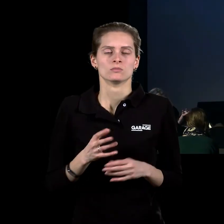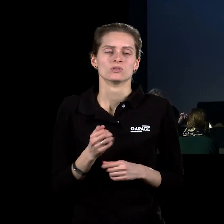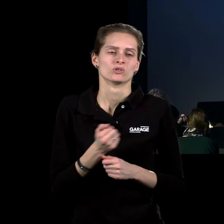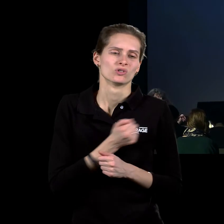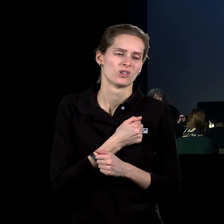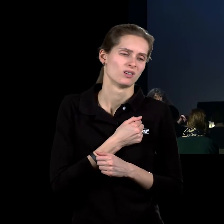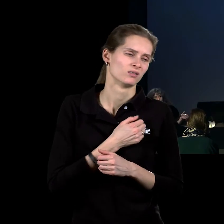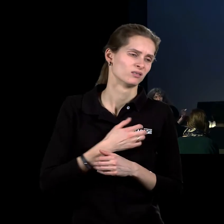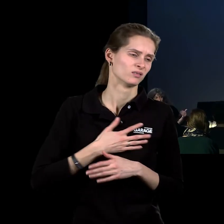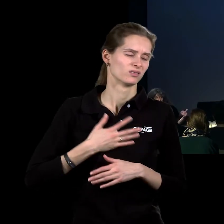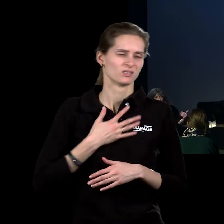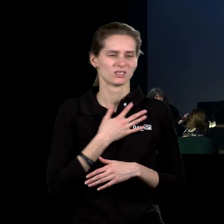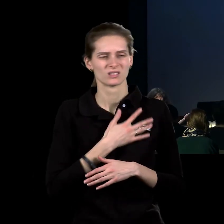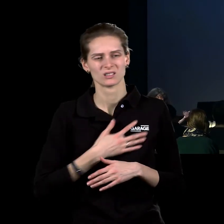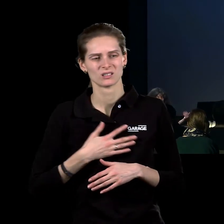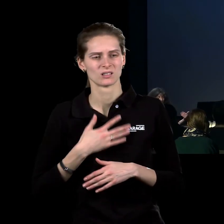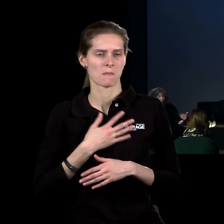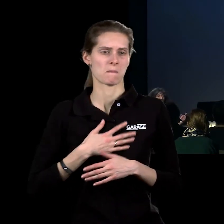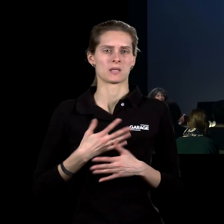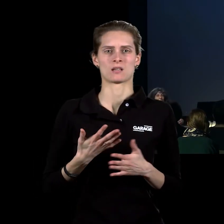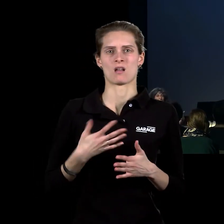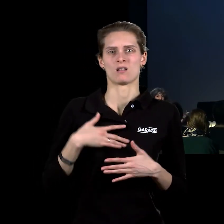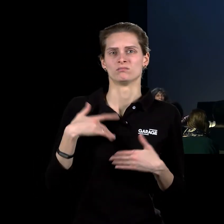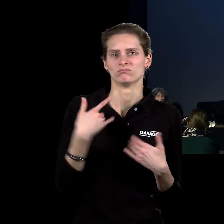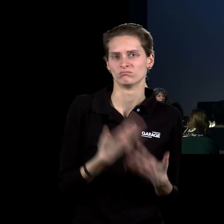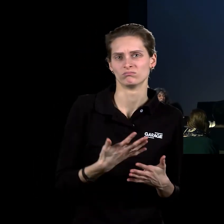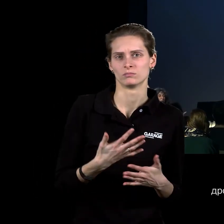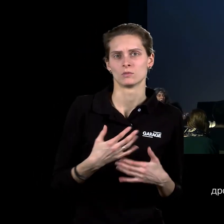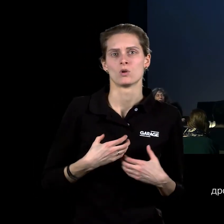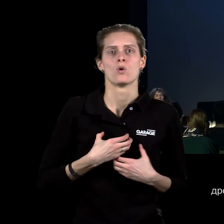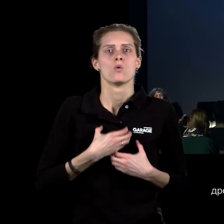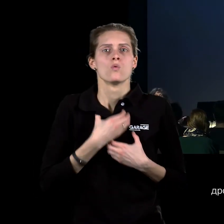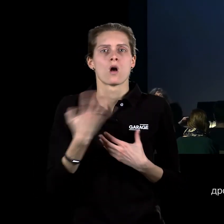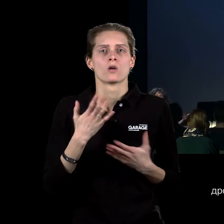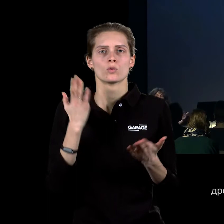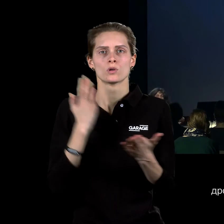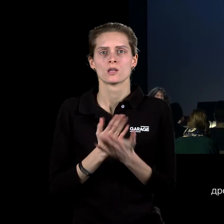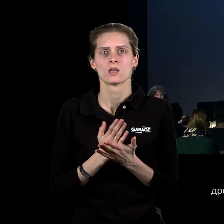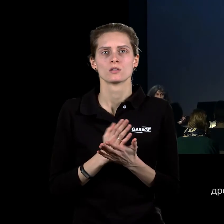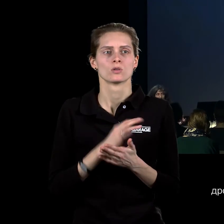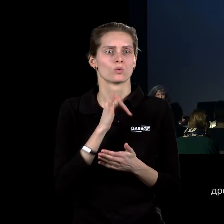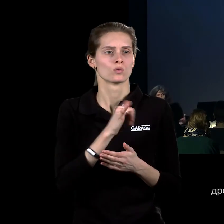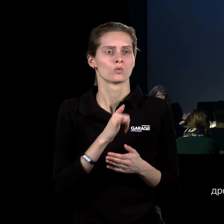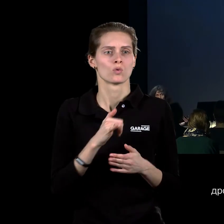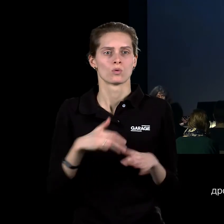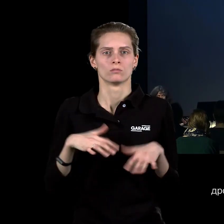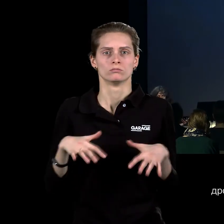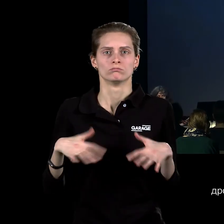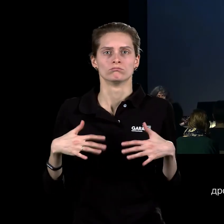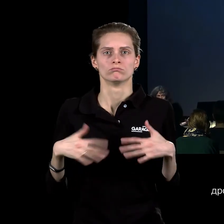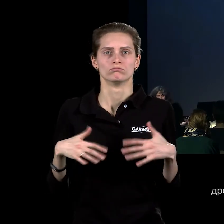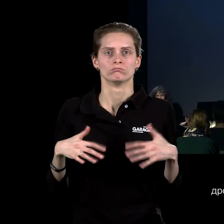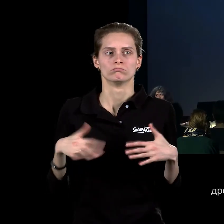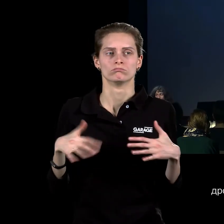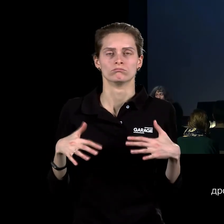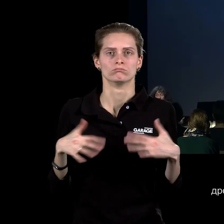жалости, отвращения, да, которое вызывает тело, да, ужаса, который есть в ее вот этой дрожи, да, как некой отропи,